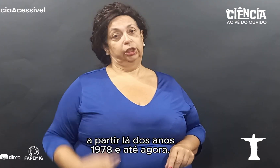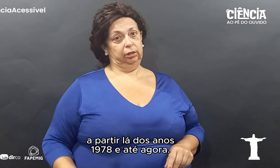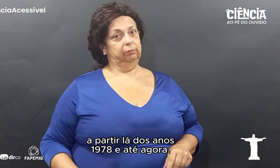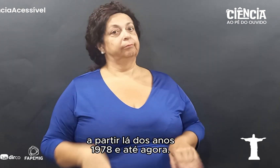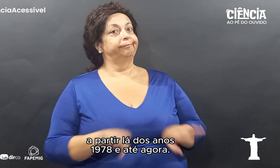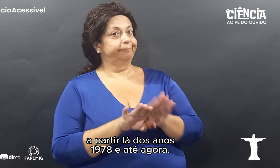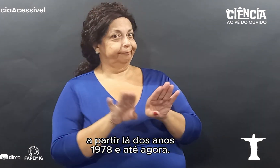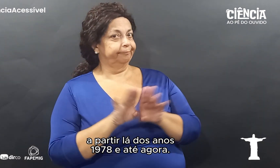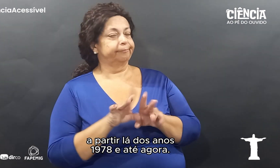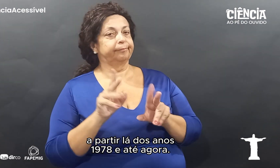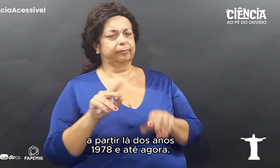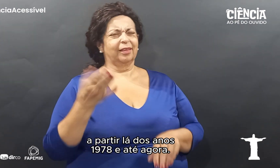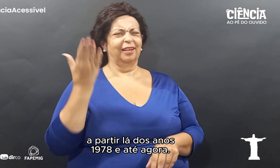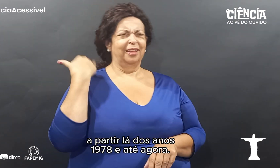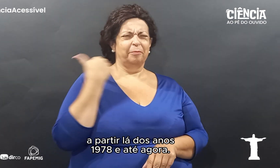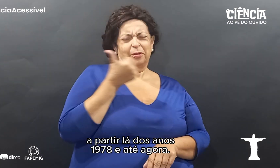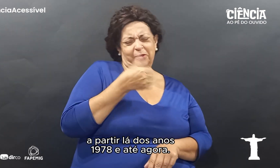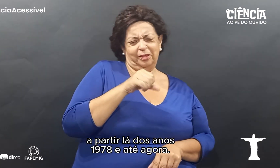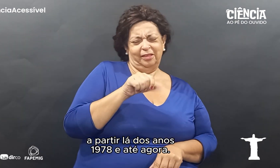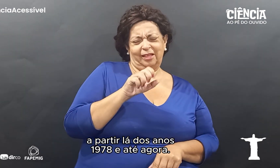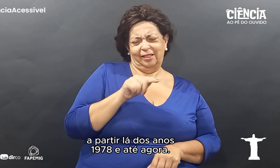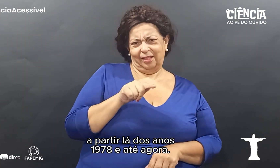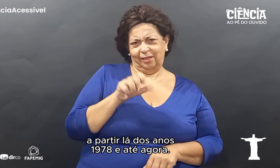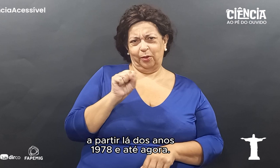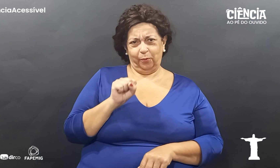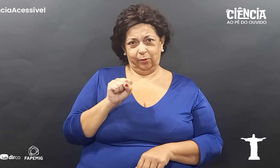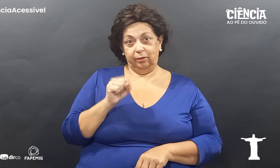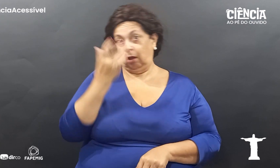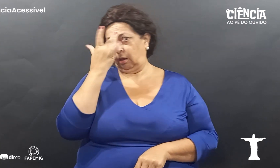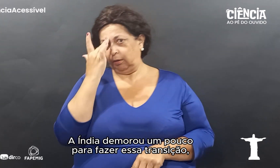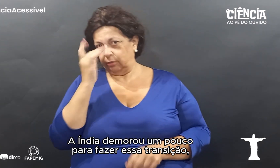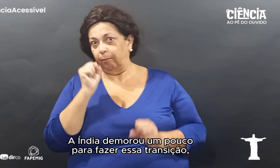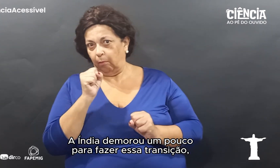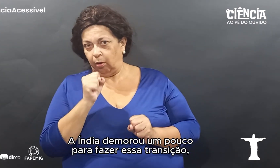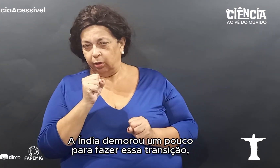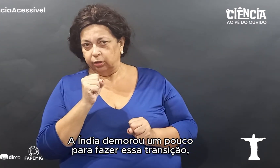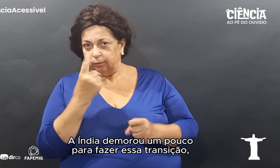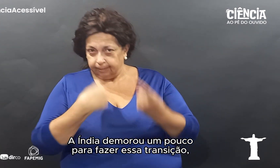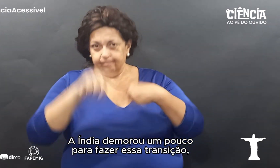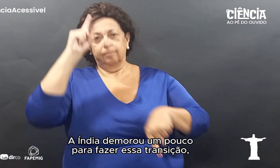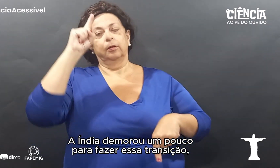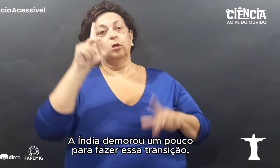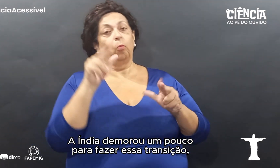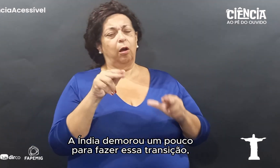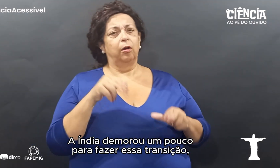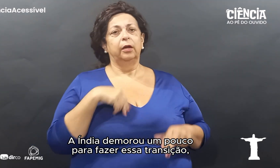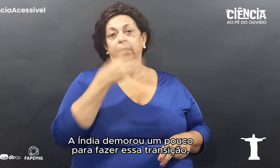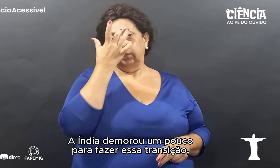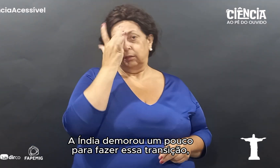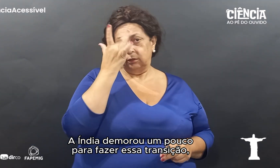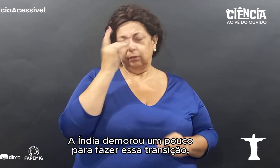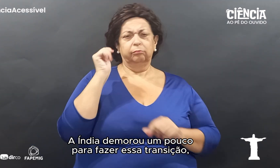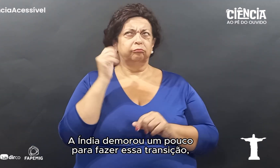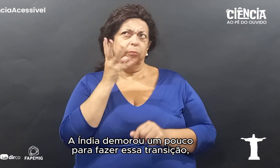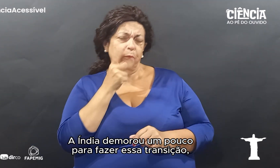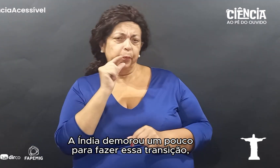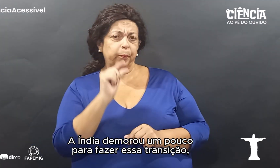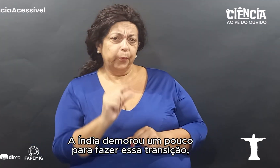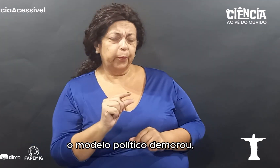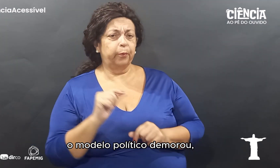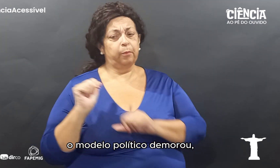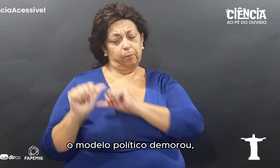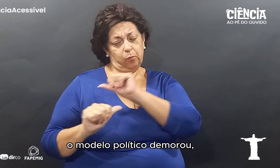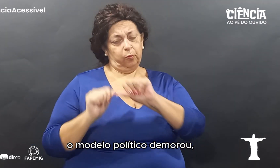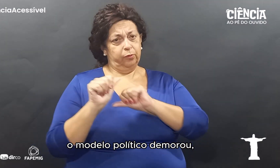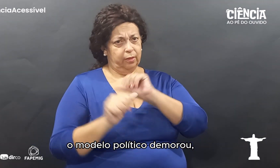a partir lá dos anos de 1978 e até agora. A Índia demorou um pouco para fazer essa transição,